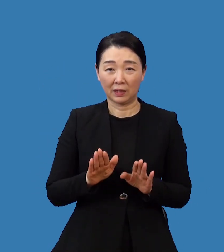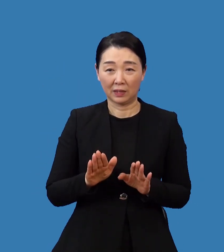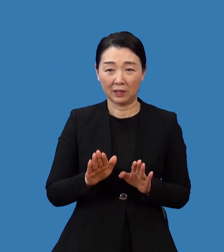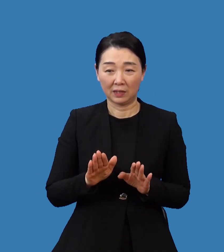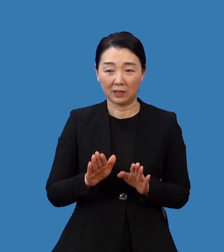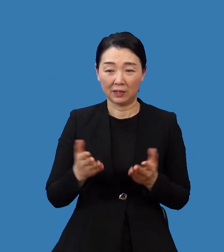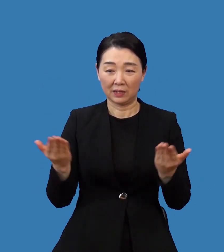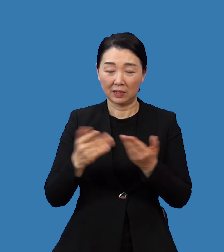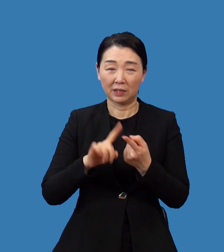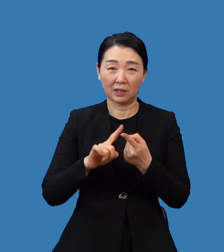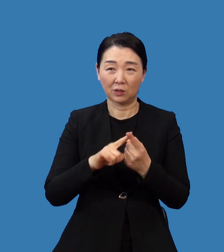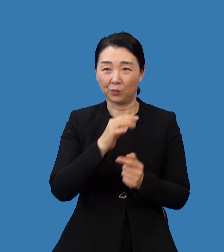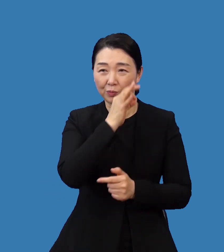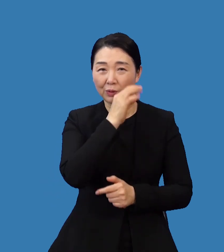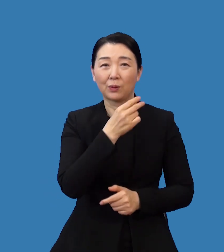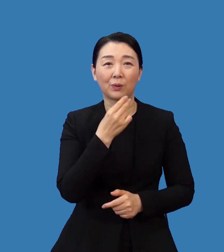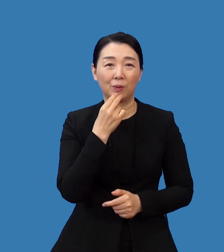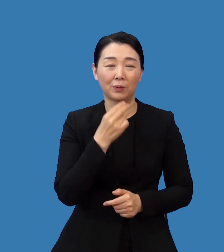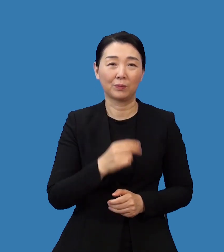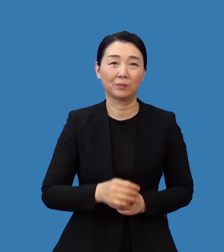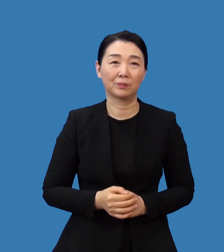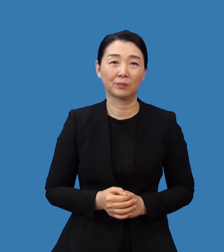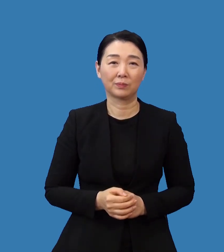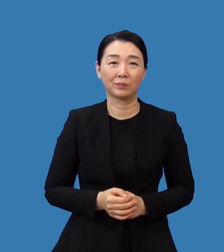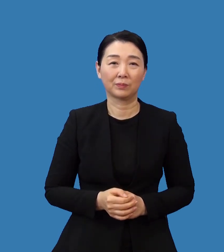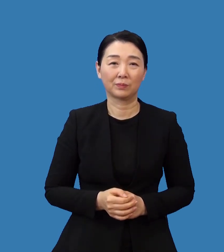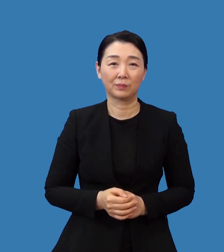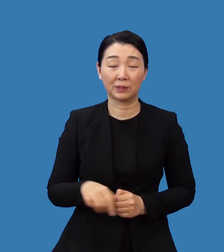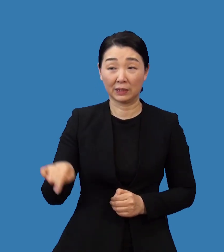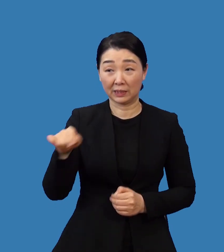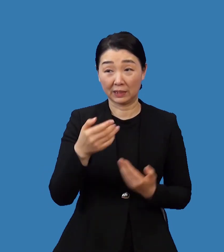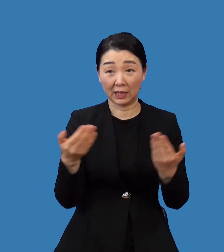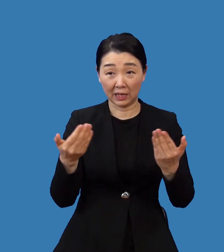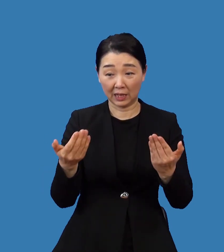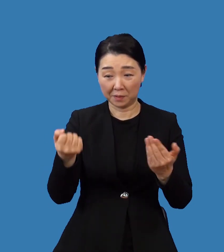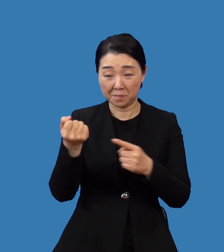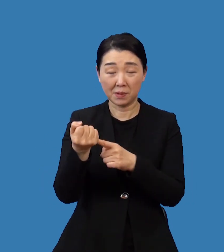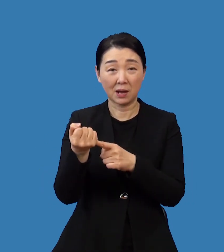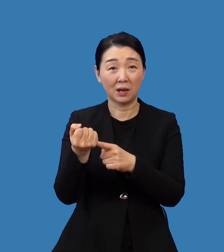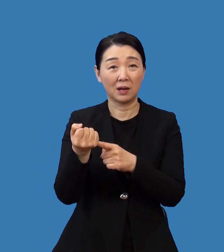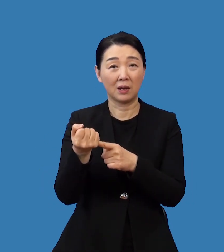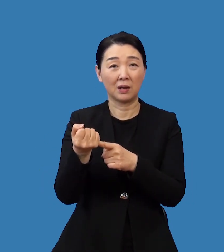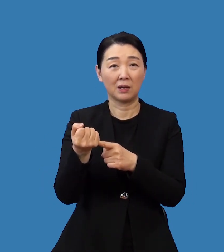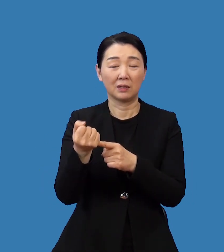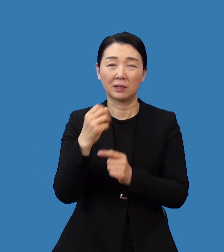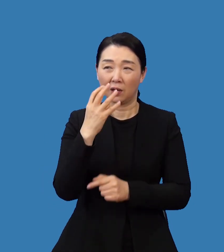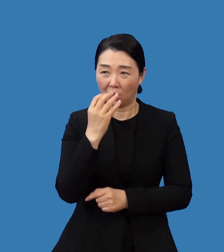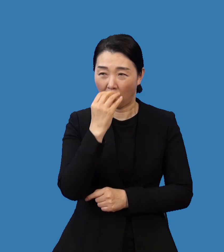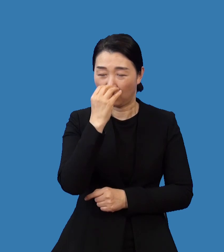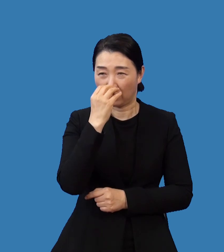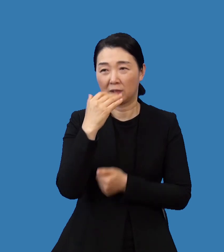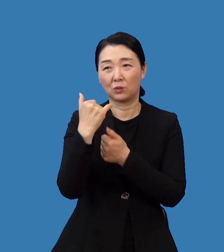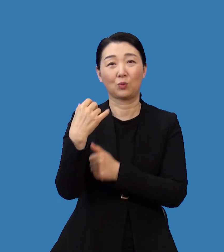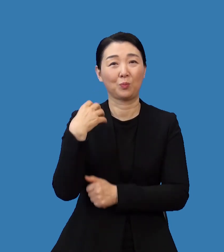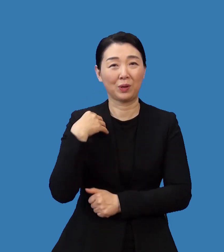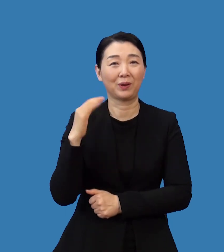자신들의 직업을 부끄러워하지 않았을 것입니다. 그들의 직업은 이제 거룩한 소명이 된